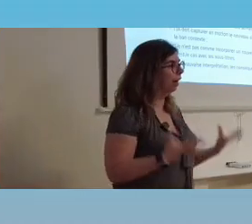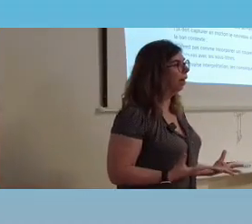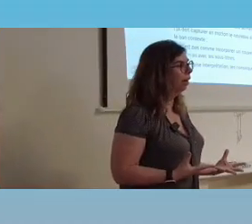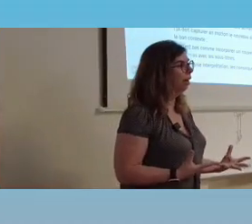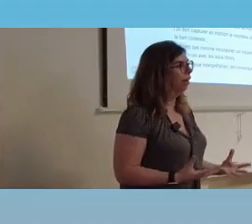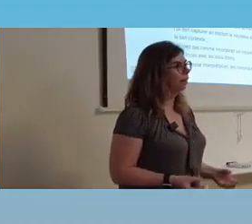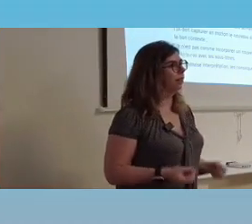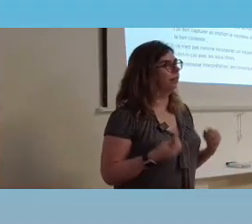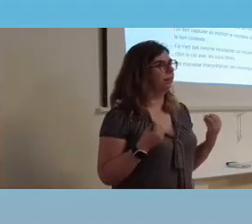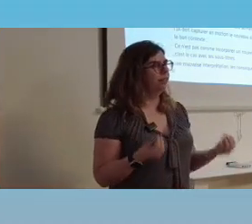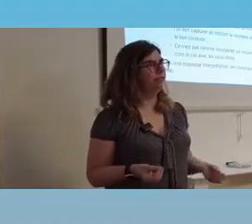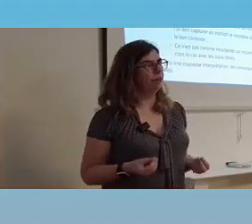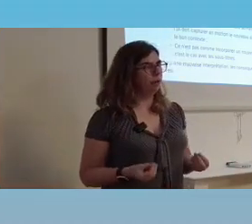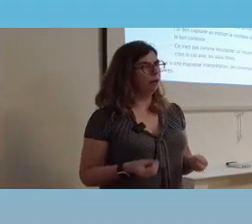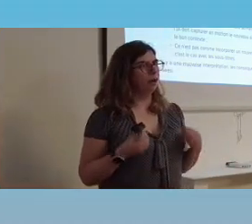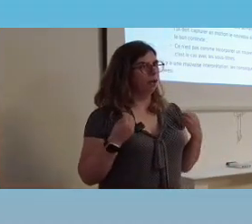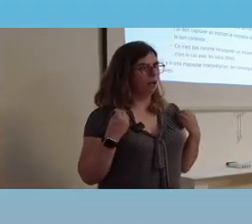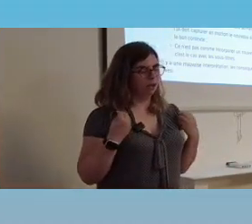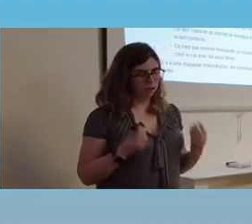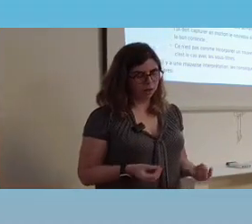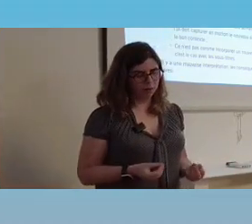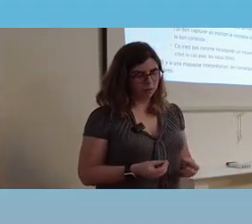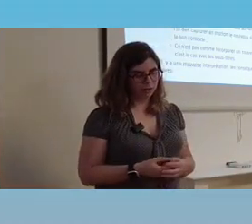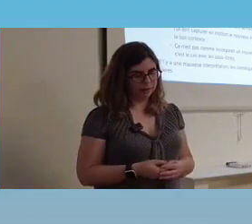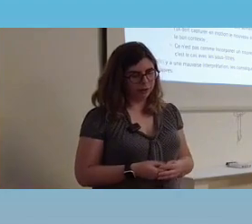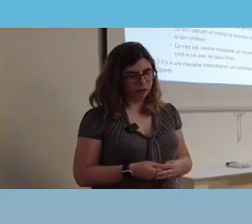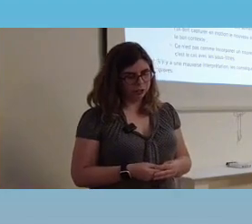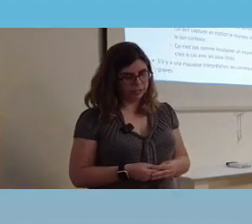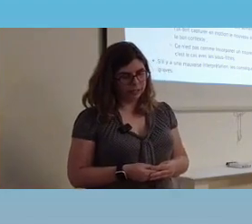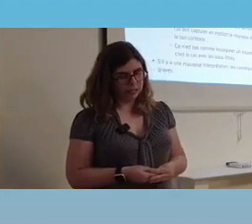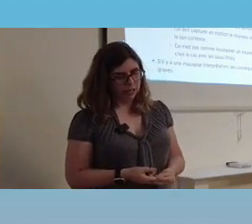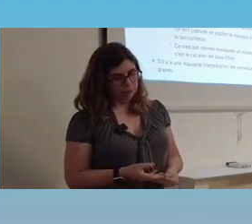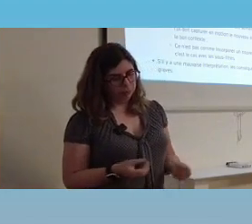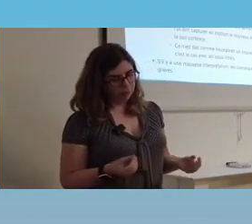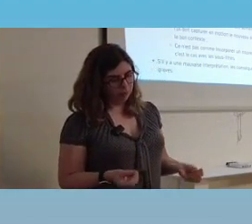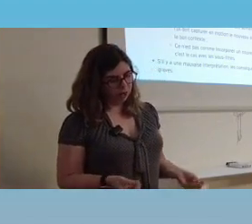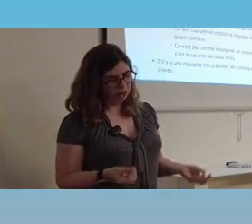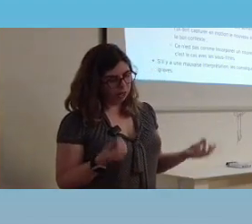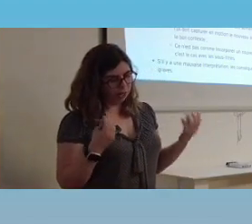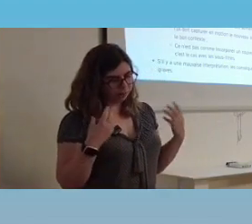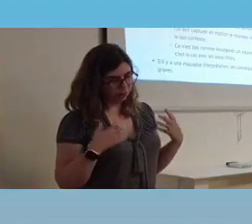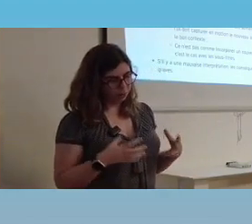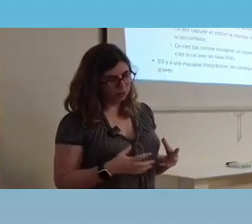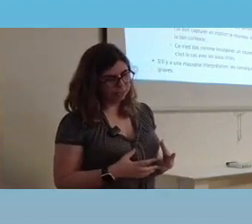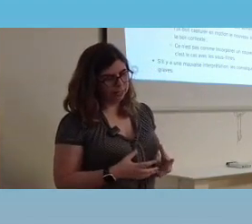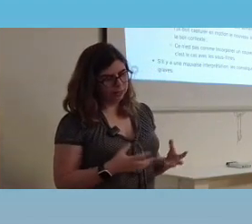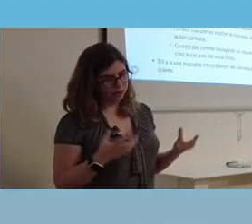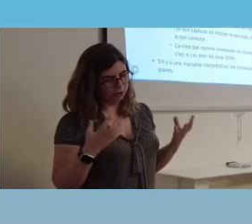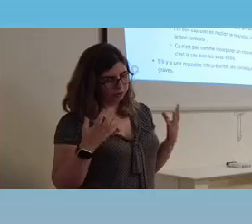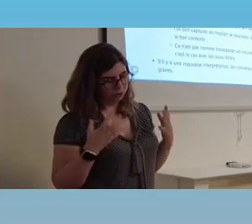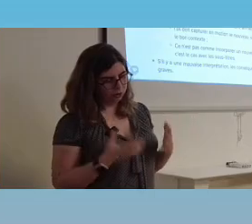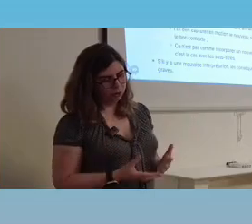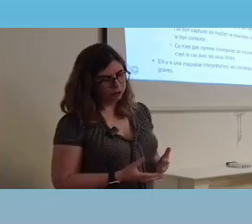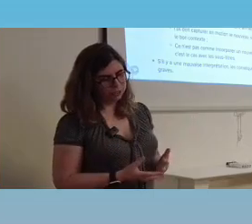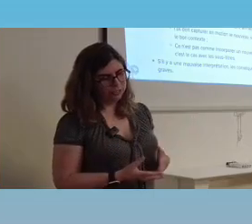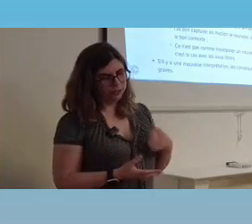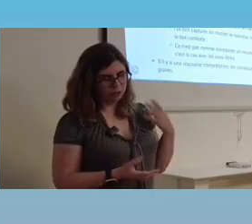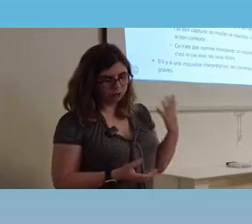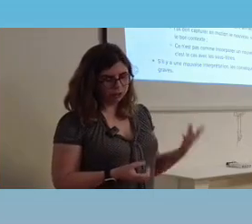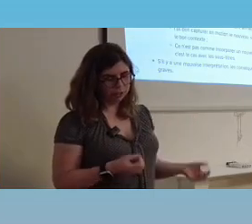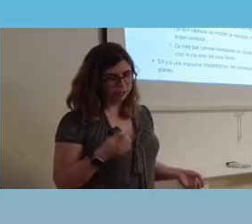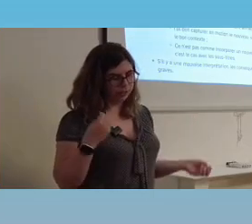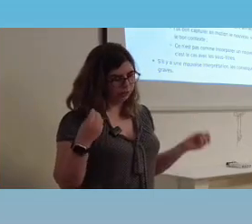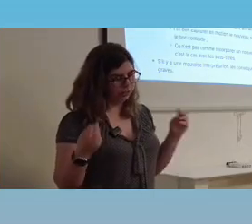compliqué ça. Ça nécessite vraiment un moyen technologique pour pouvoir apprivoiser le nouveau